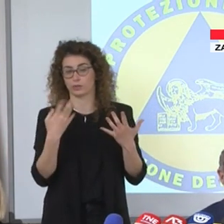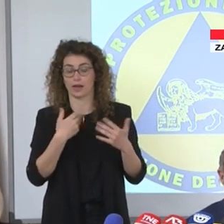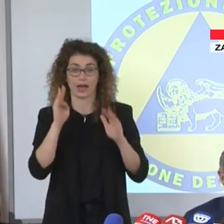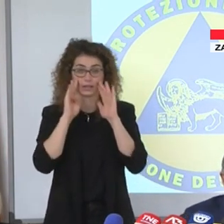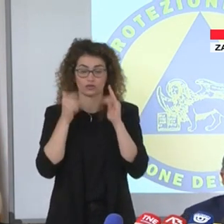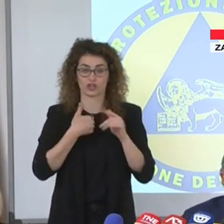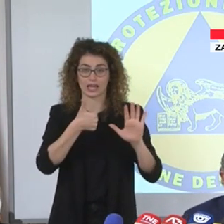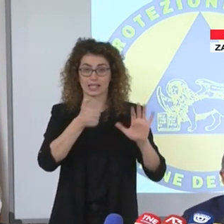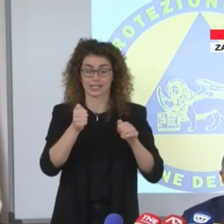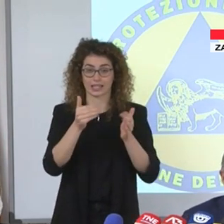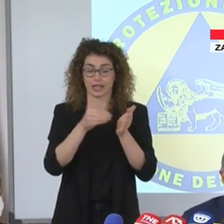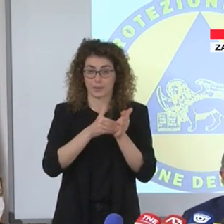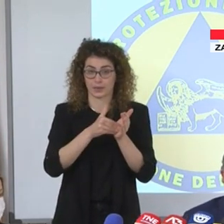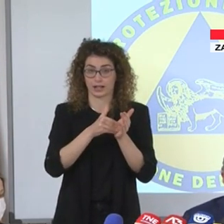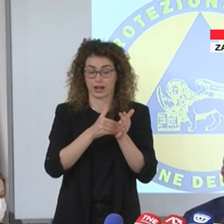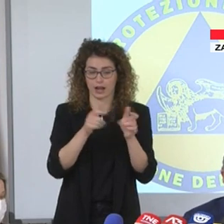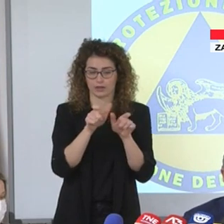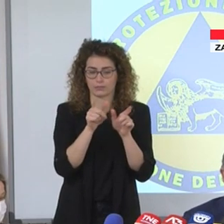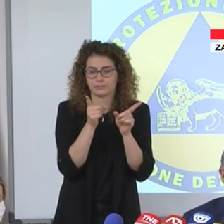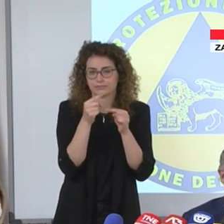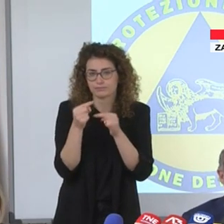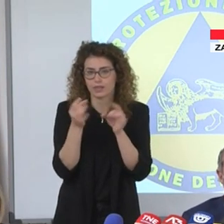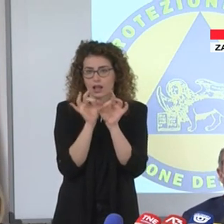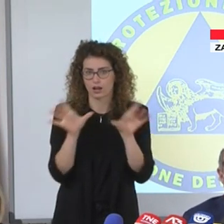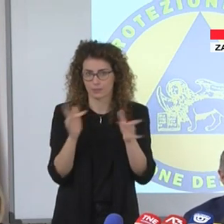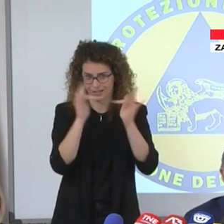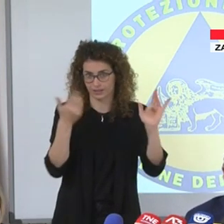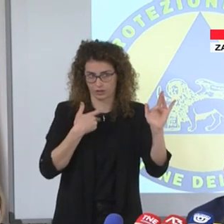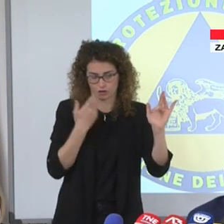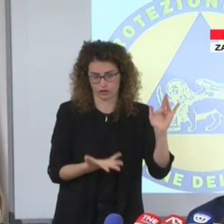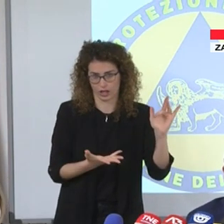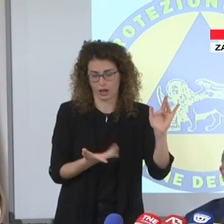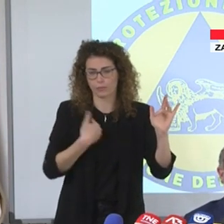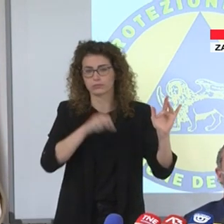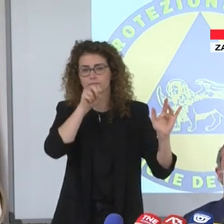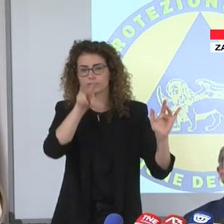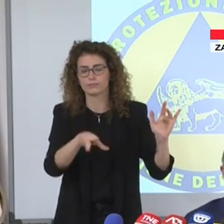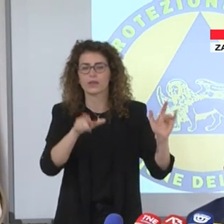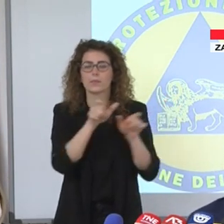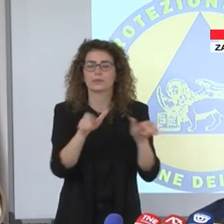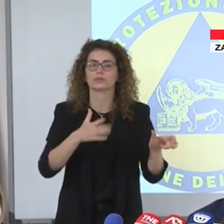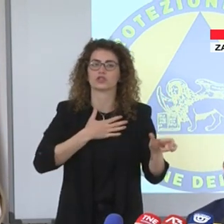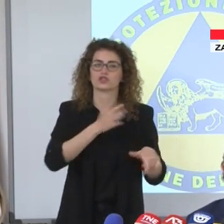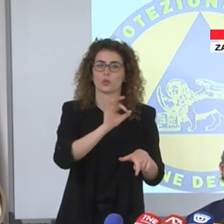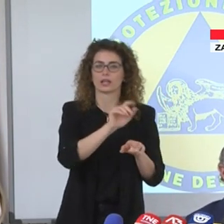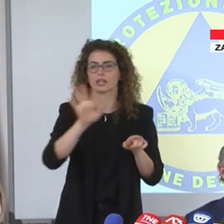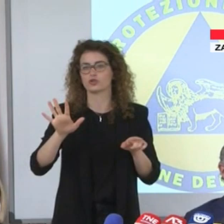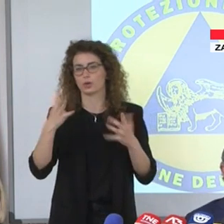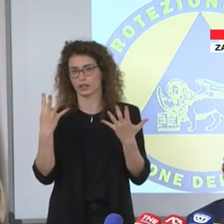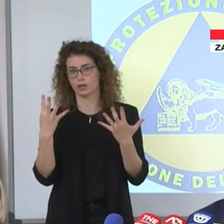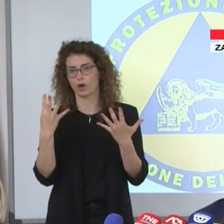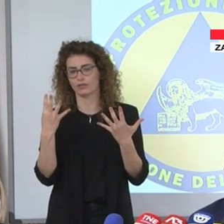oggi. Oggi se uno entra nel portale trova 60.000 posti liberi, quindi l'appello a tutti coloro che hanno di 50-59